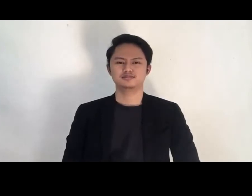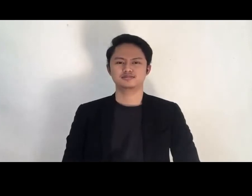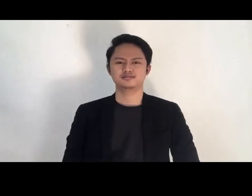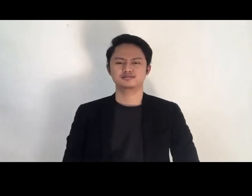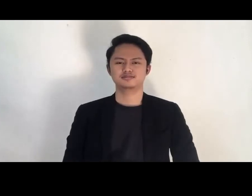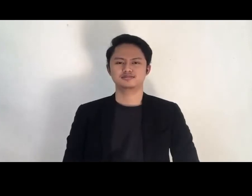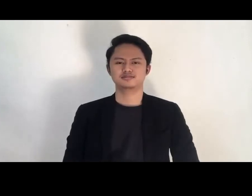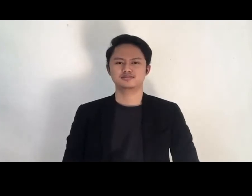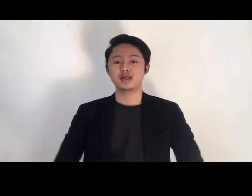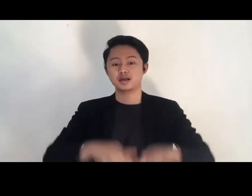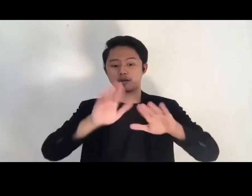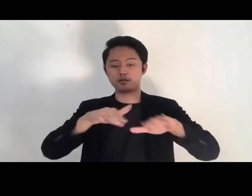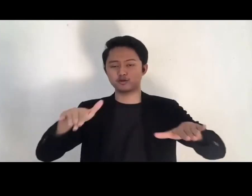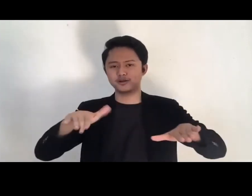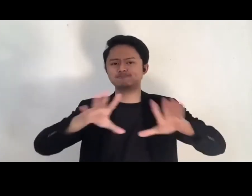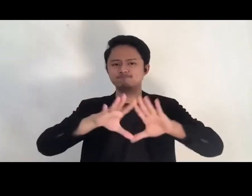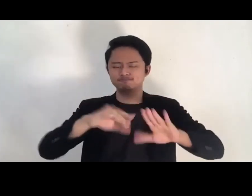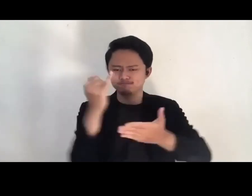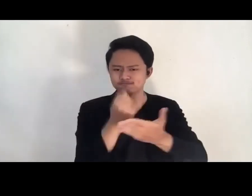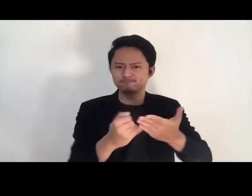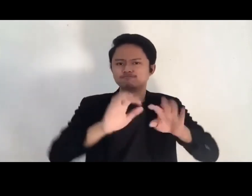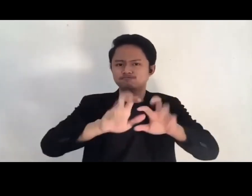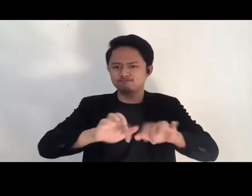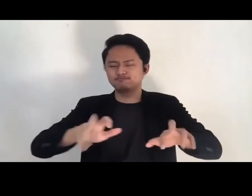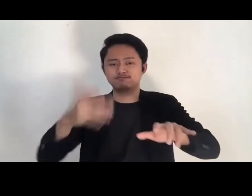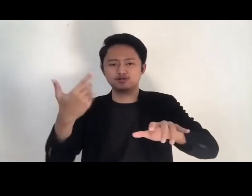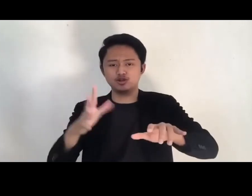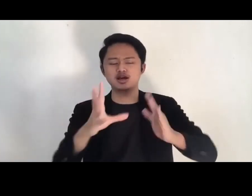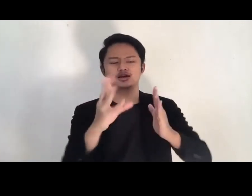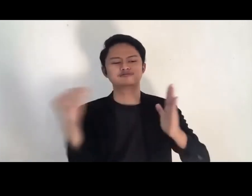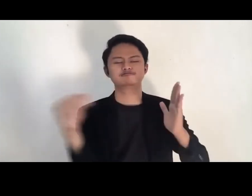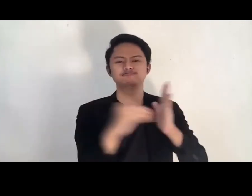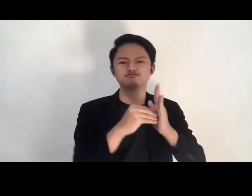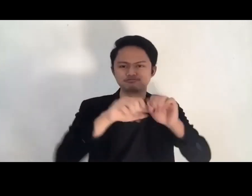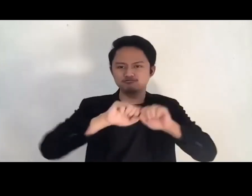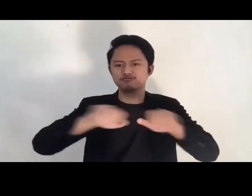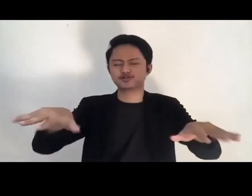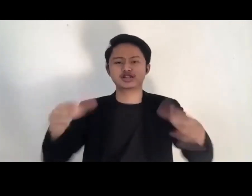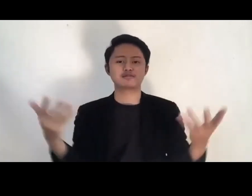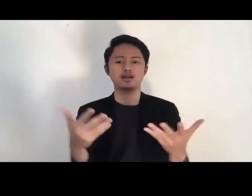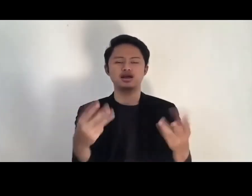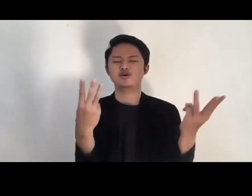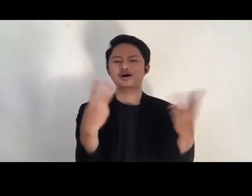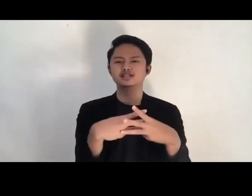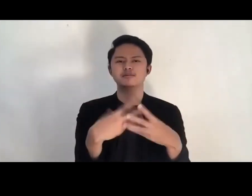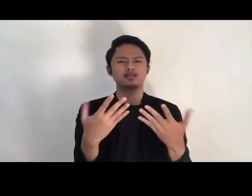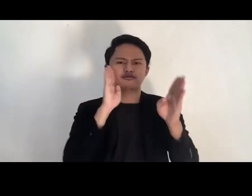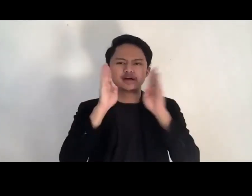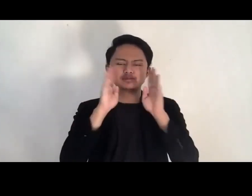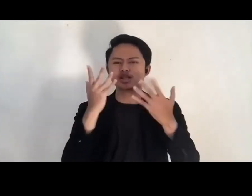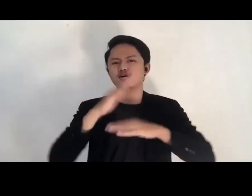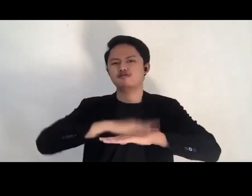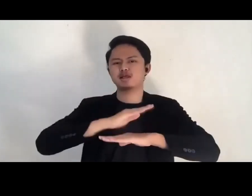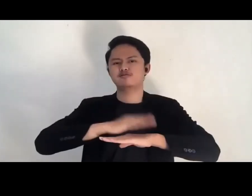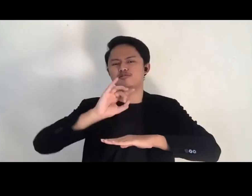di-share melalui semi-online platform seperti WhatsApp atau Facebook, dan kemudian hasil-hasil kerja